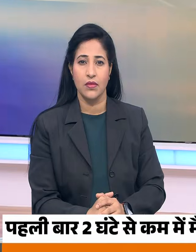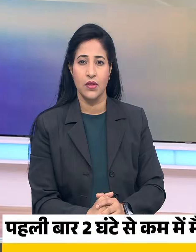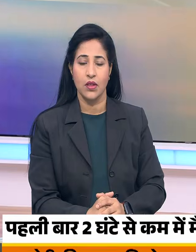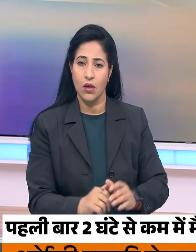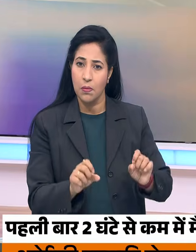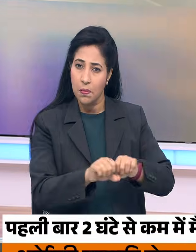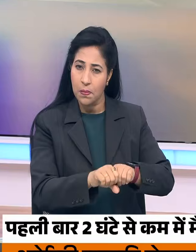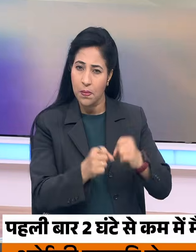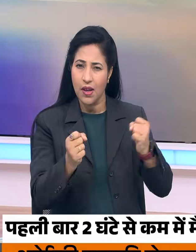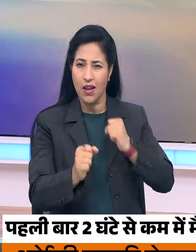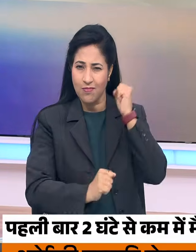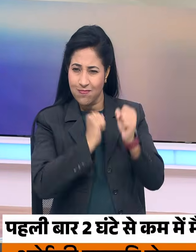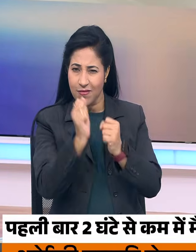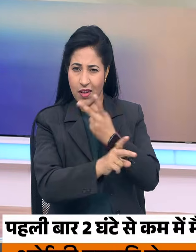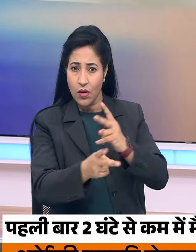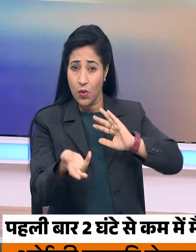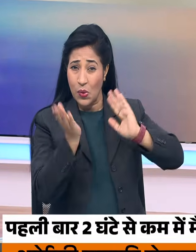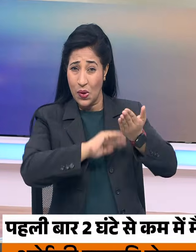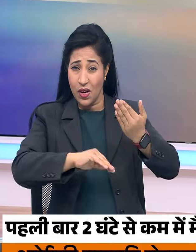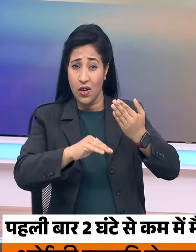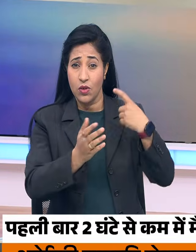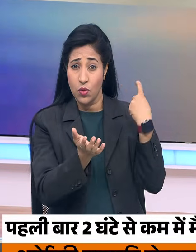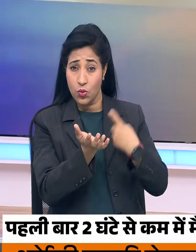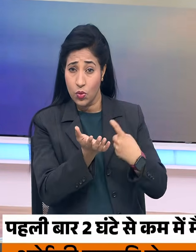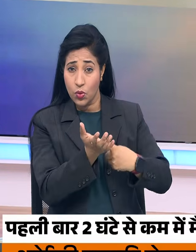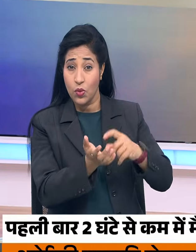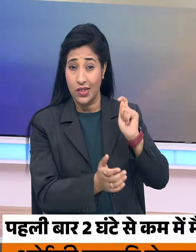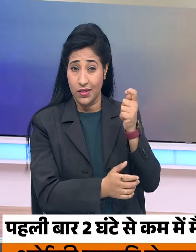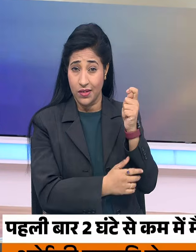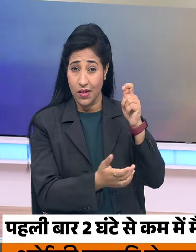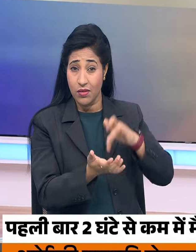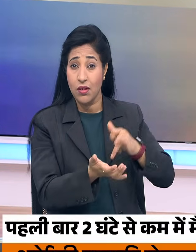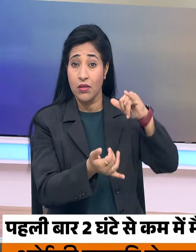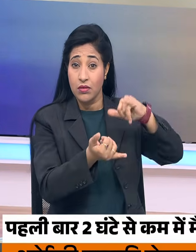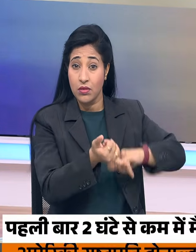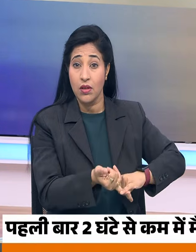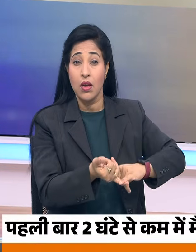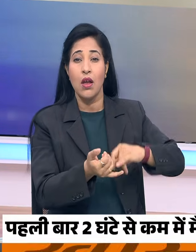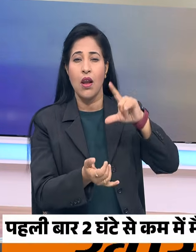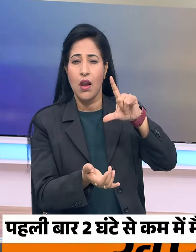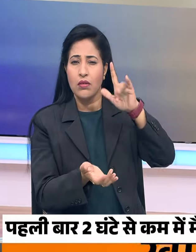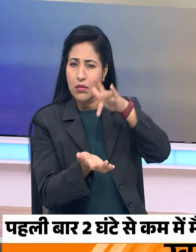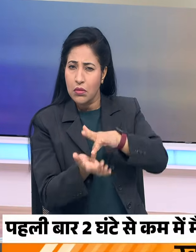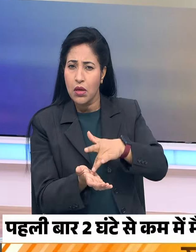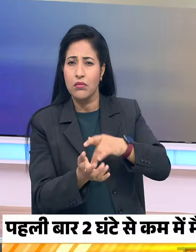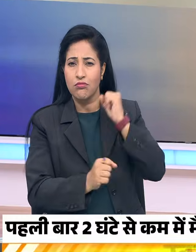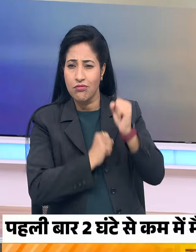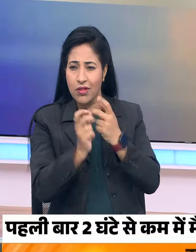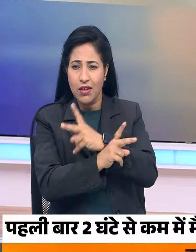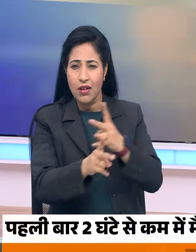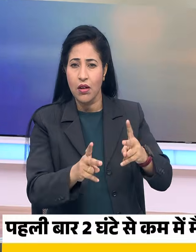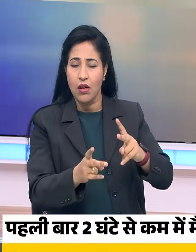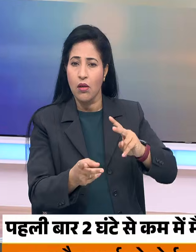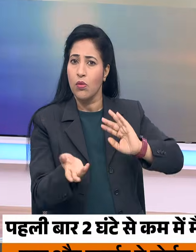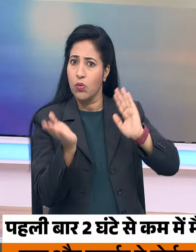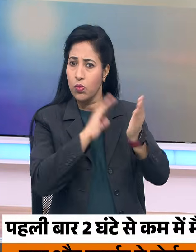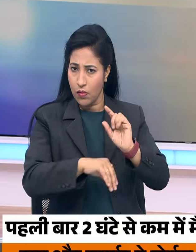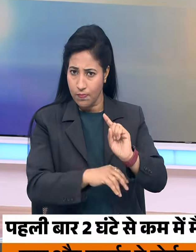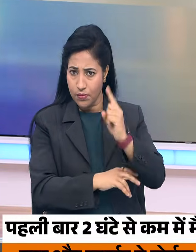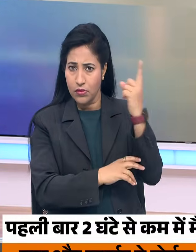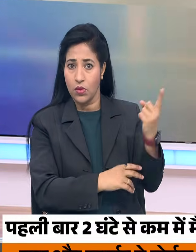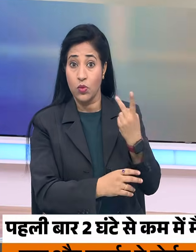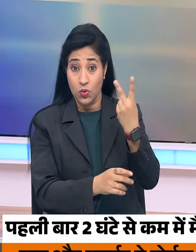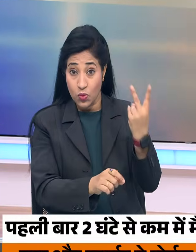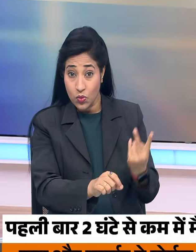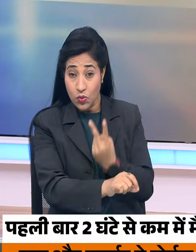टूट गया मैराथन का विश्व रिकॉर्ड। केन्या के सेबेस्टियन सावे ने लंदन मैराथन में बनाया नया विश्व रिकॉर्ड। पहली बार 2